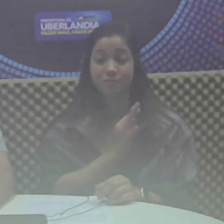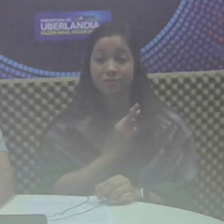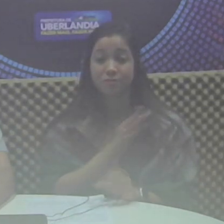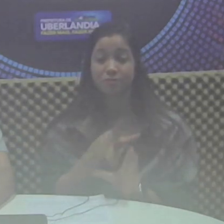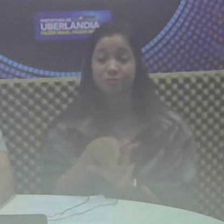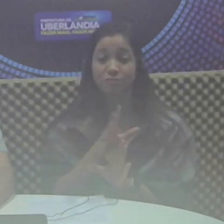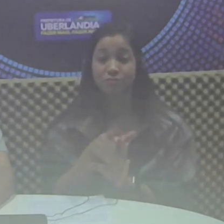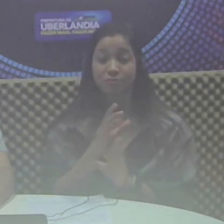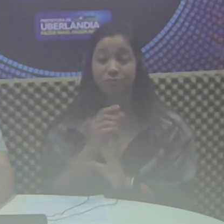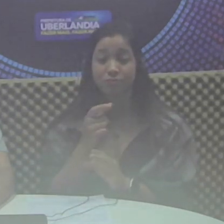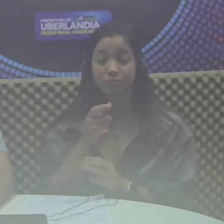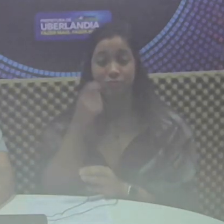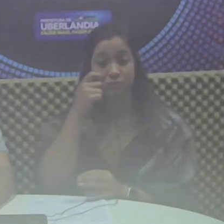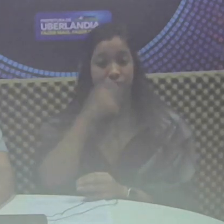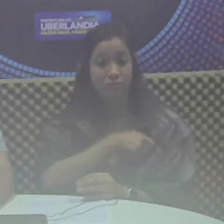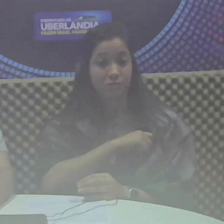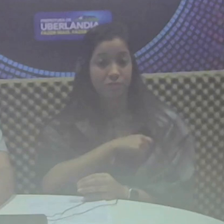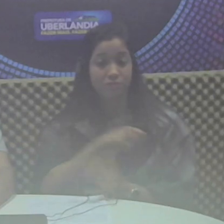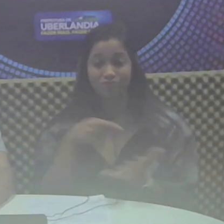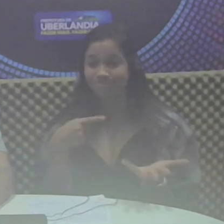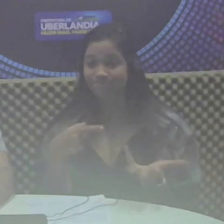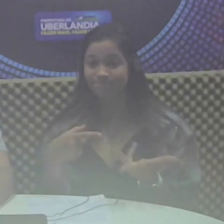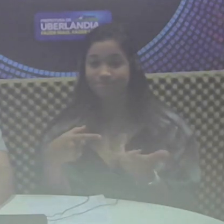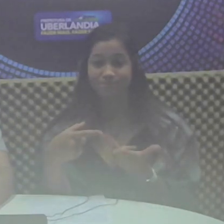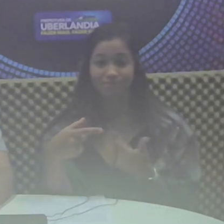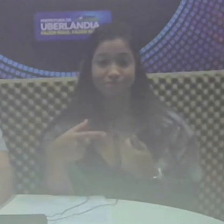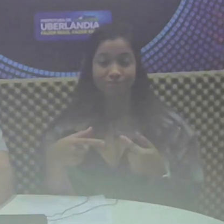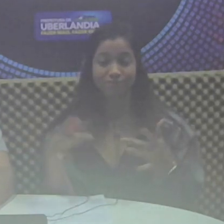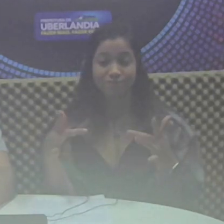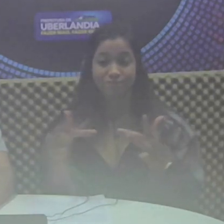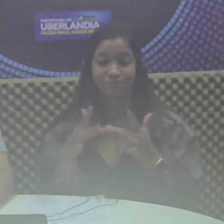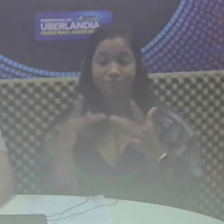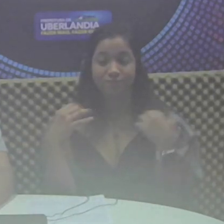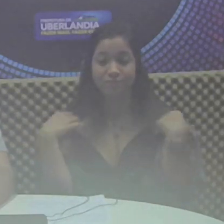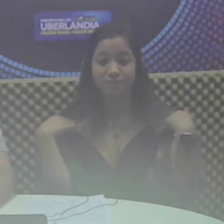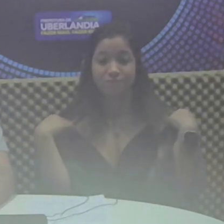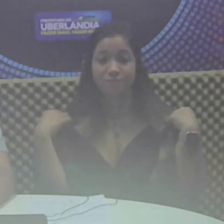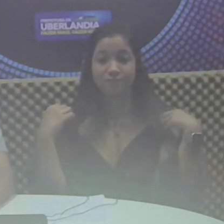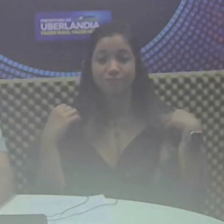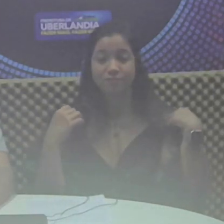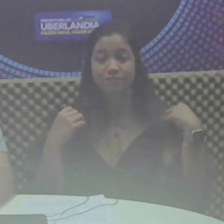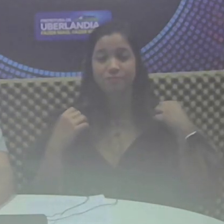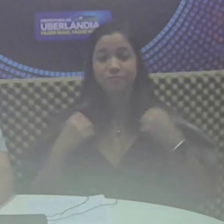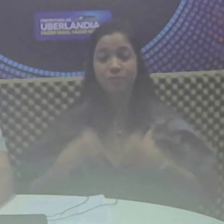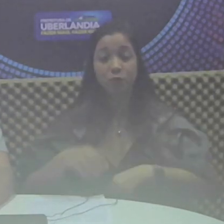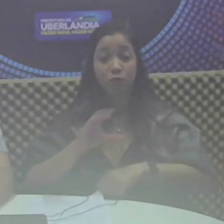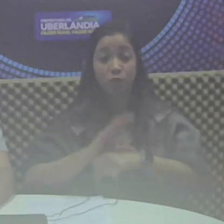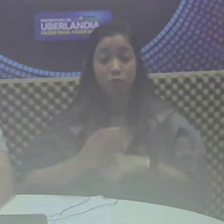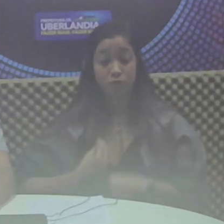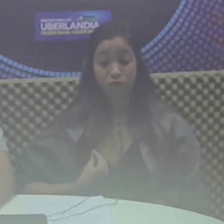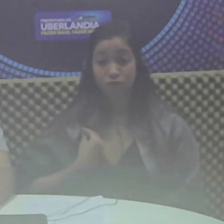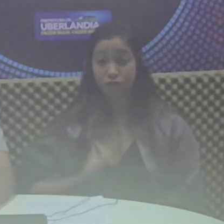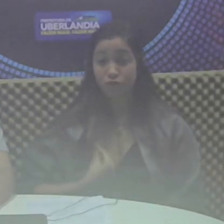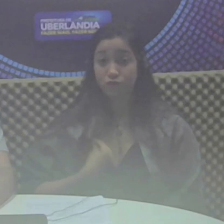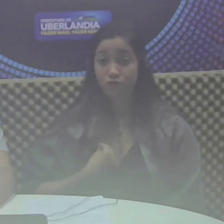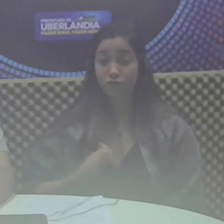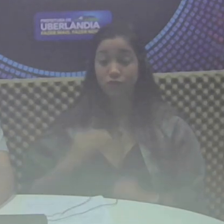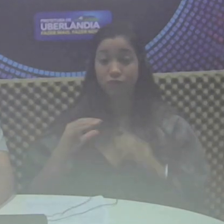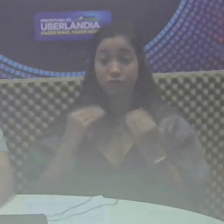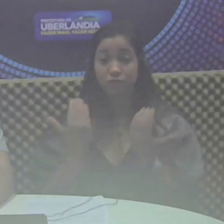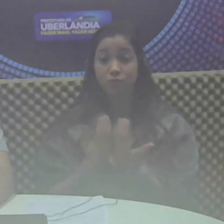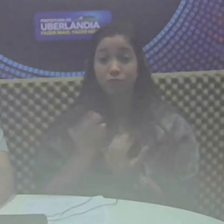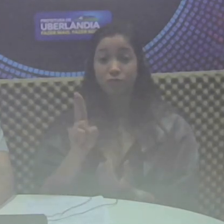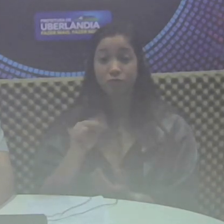consultores, inspetores, entre outros cargos relacionados. A capacitação ocorrerá de forma presencial no auditório da